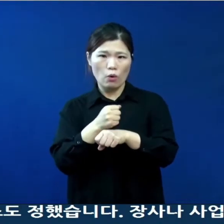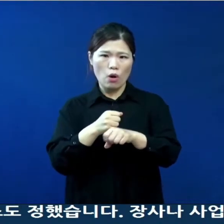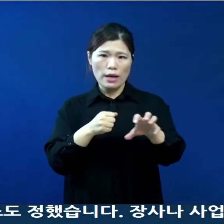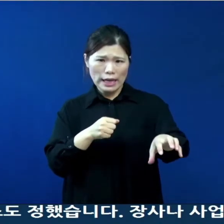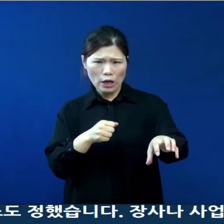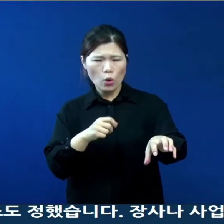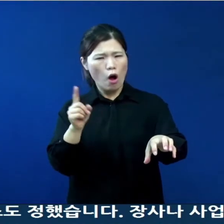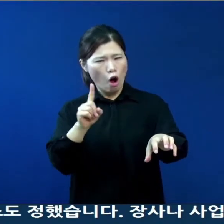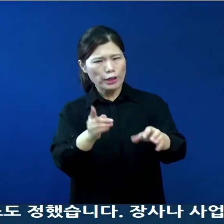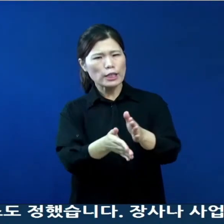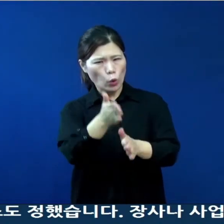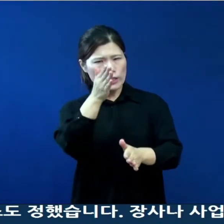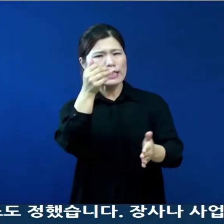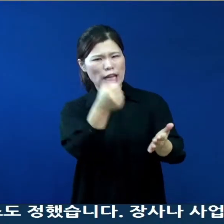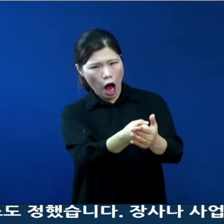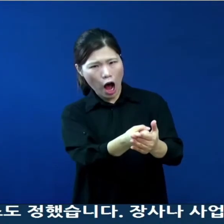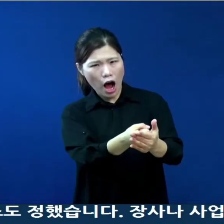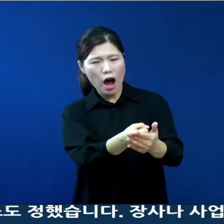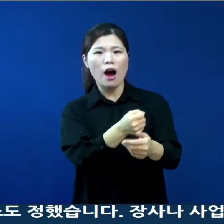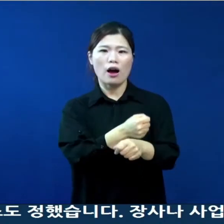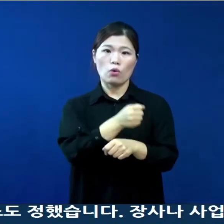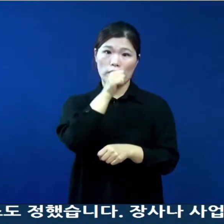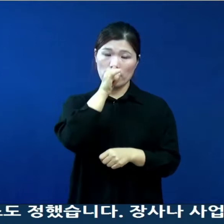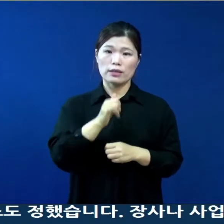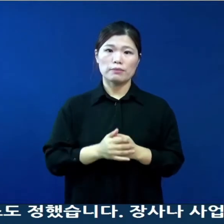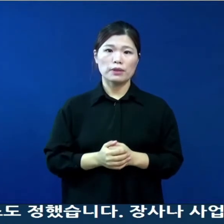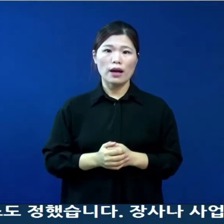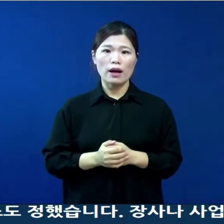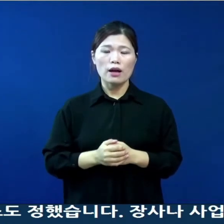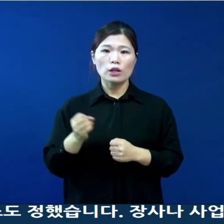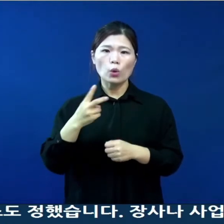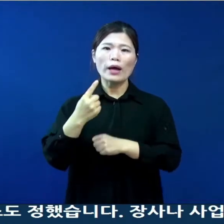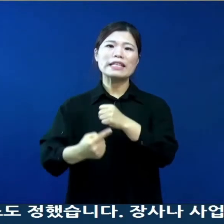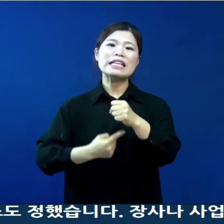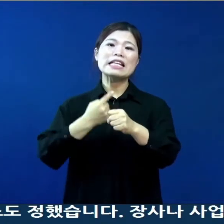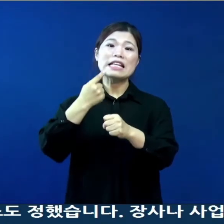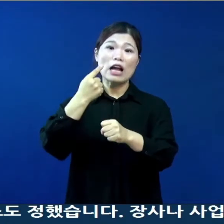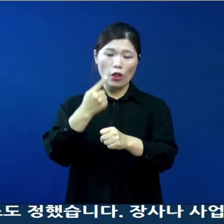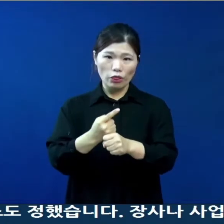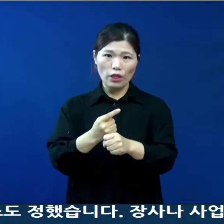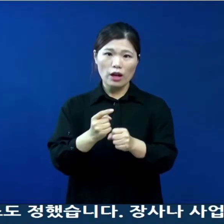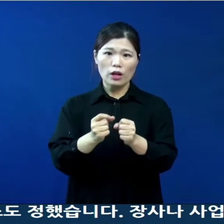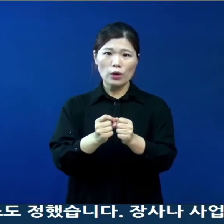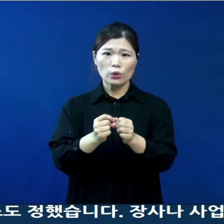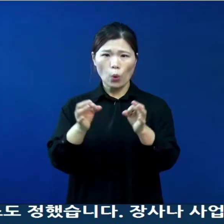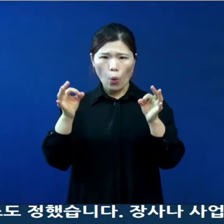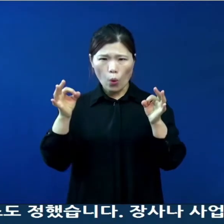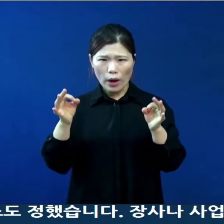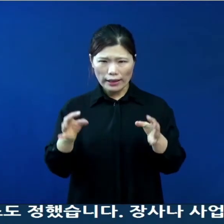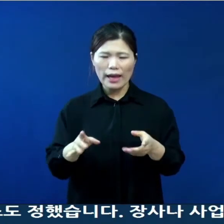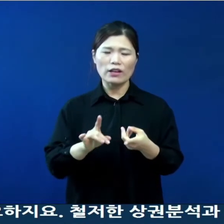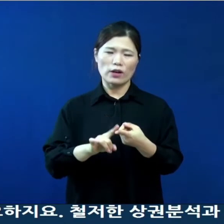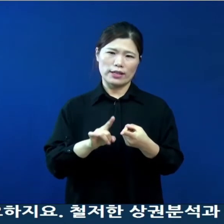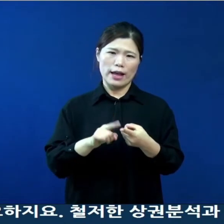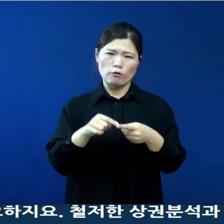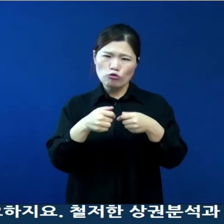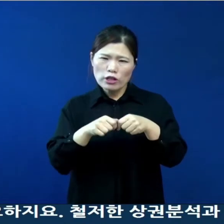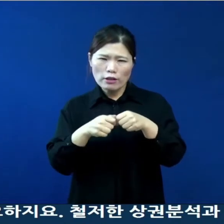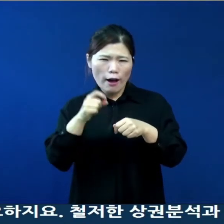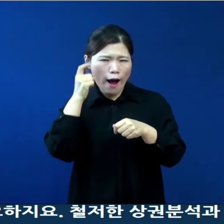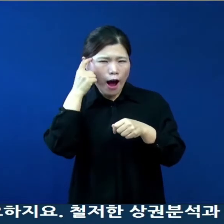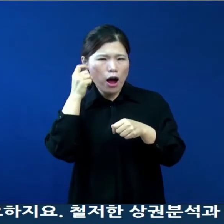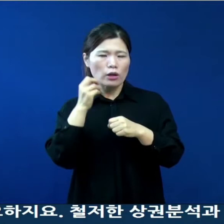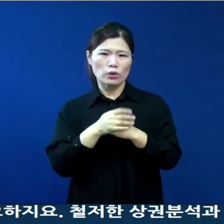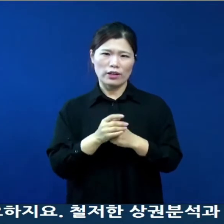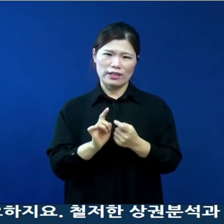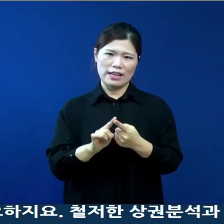어떤 도시라고 선정하고 있습니다. 그리고 1년이라고 하는 구체적인 기간도 결정하고요, 또 업종 선택을